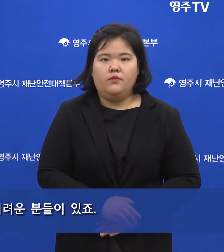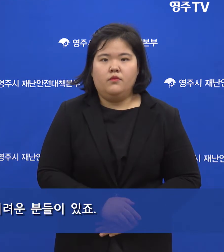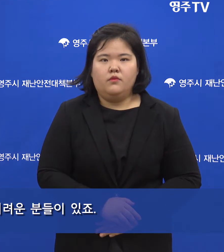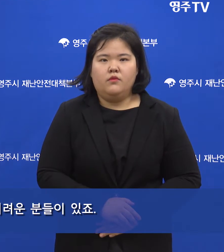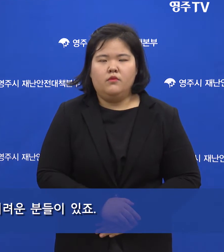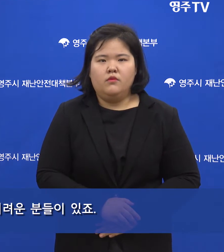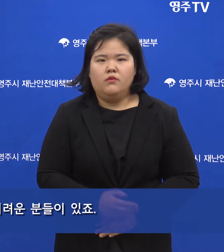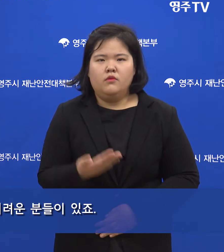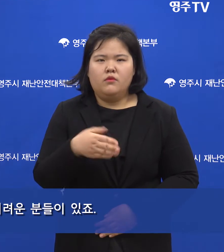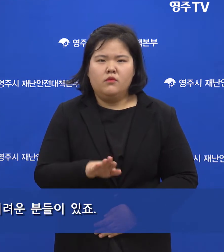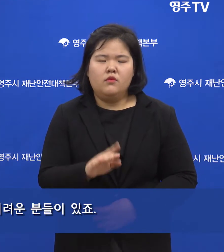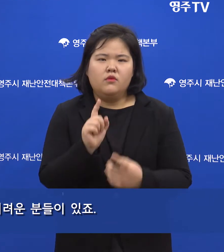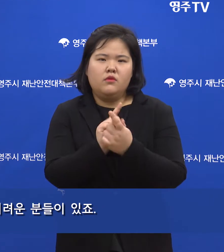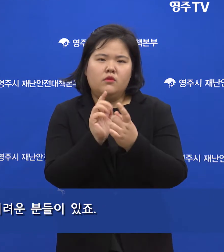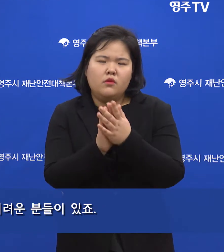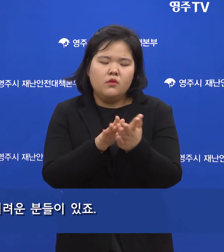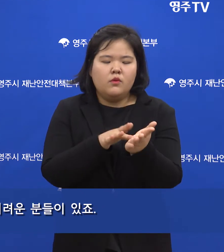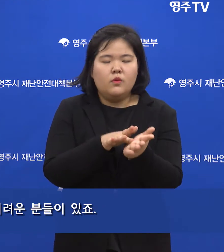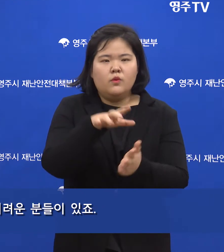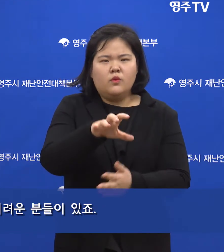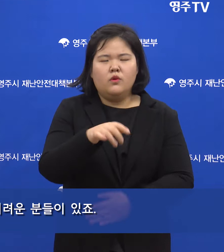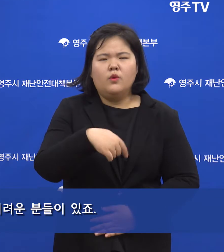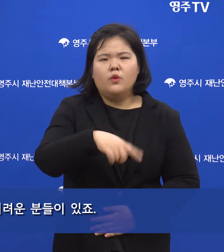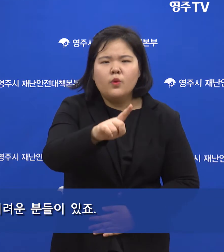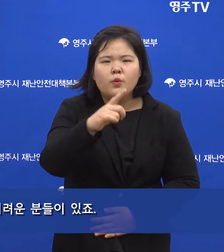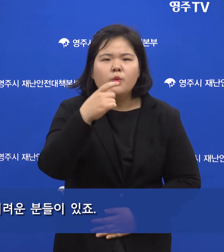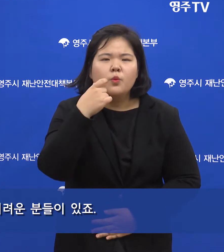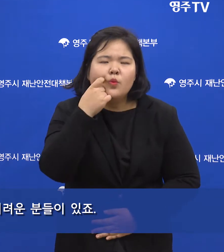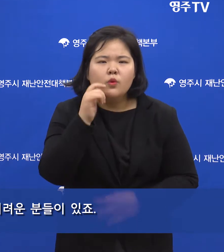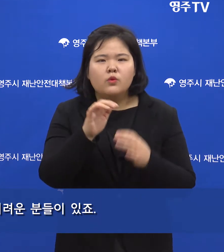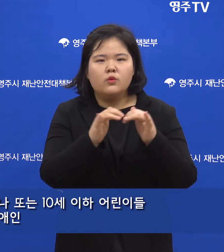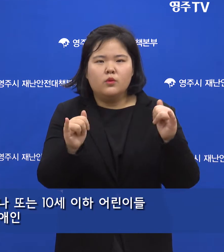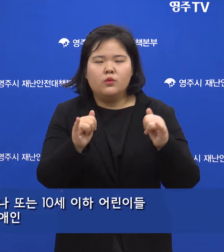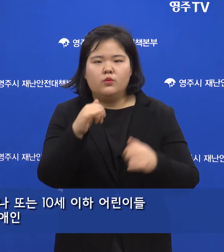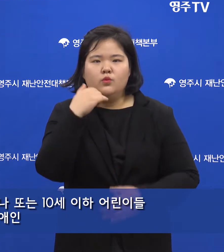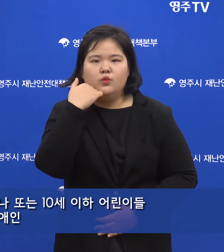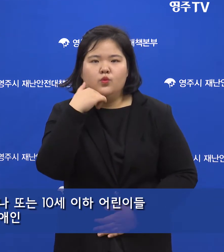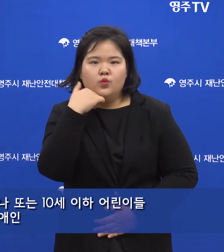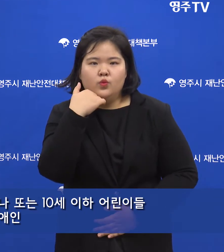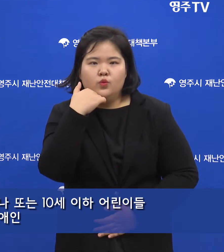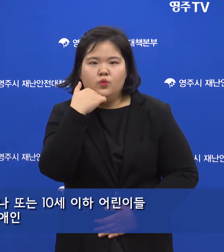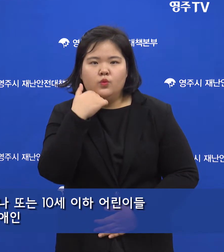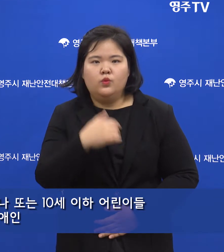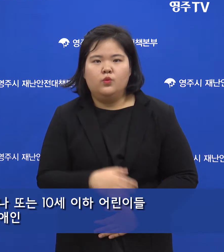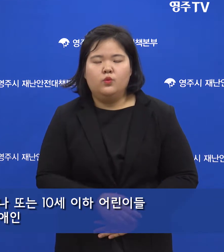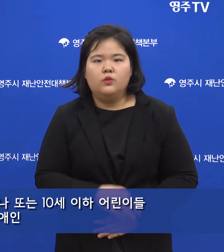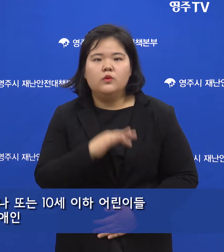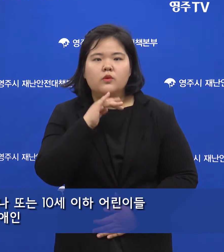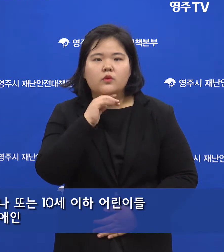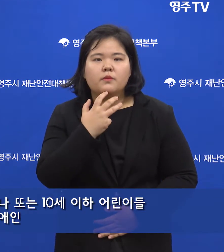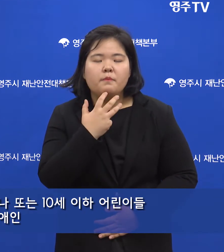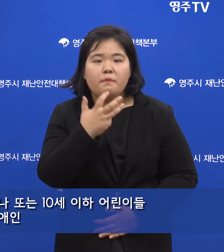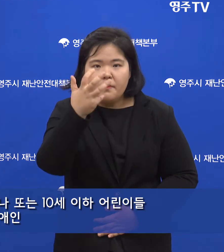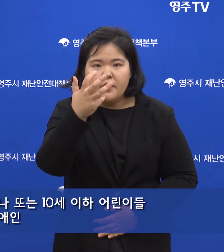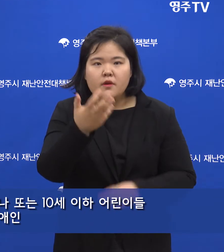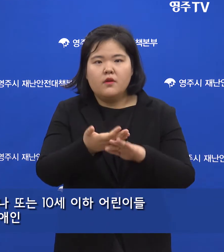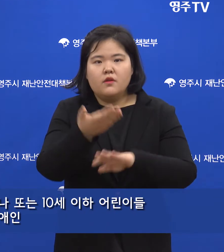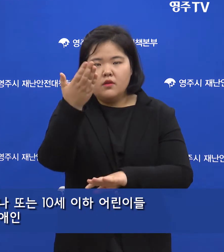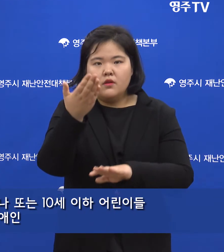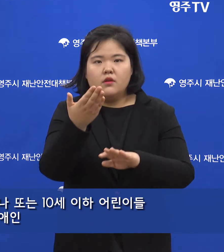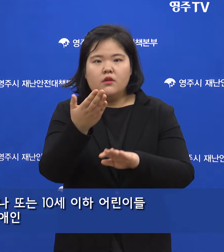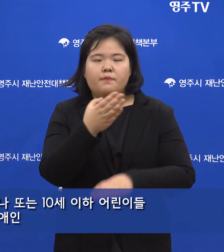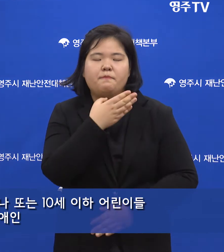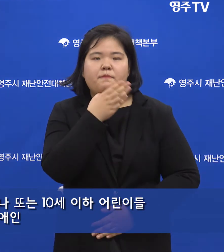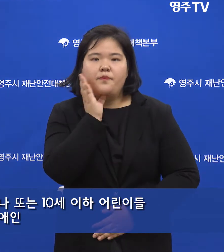어려움이 있어서 직접 약국에 나오시기 어려운 분들이 있죠. 예를 들어서 80세 이상 노인이나